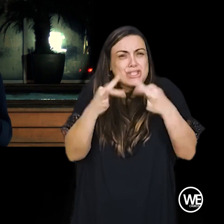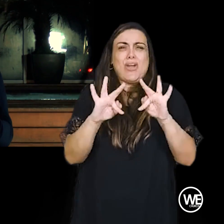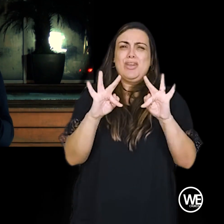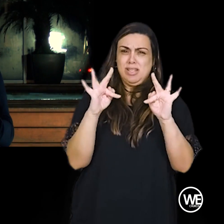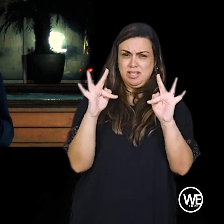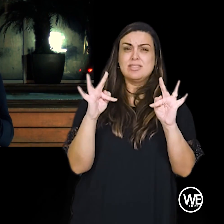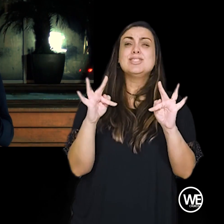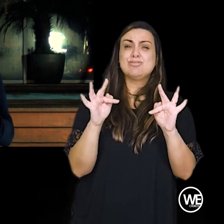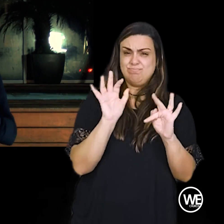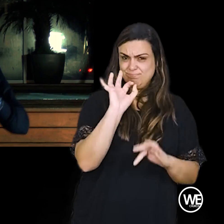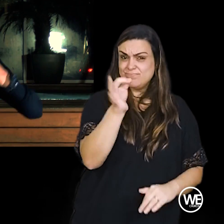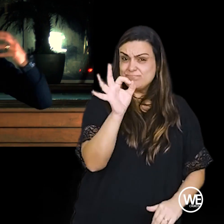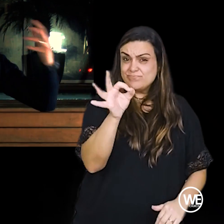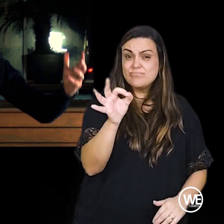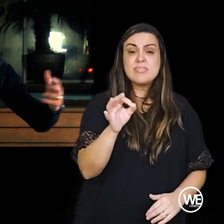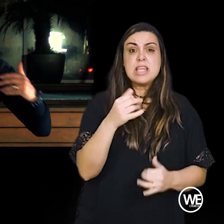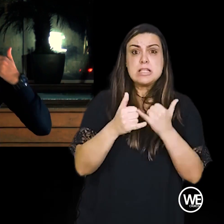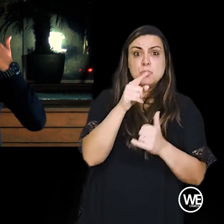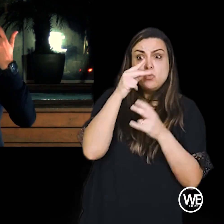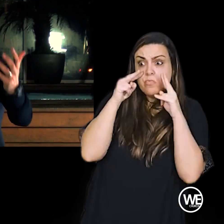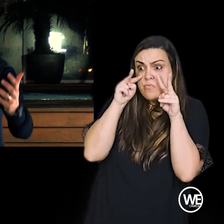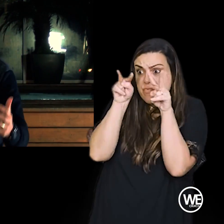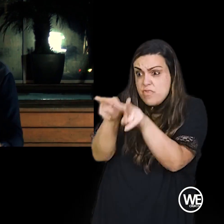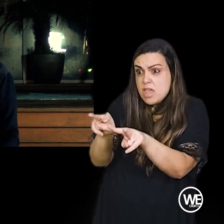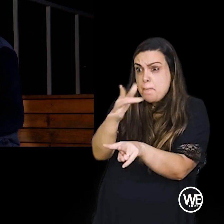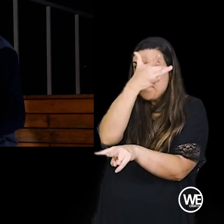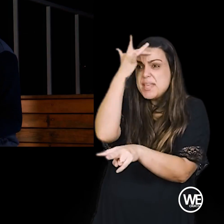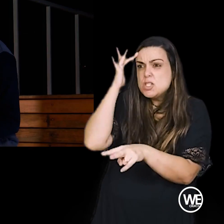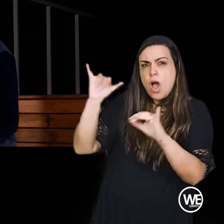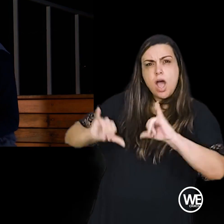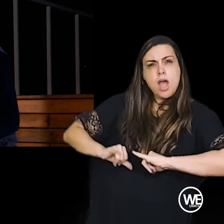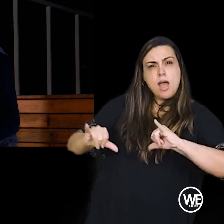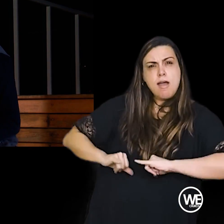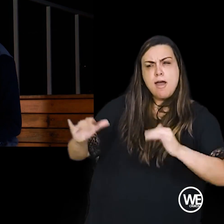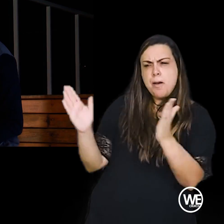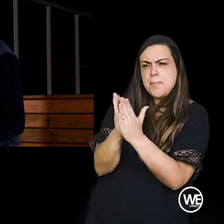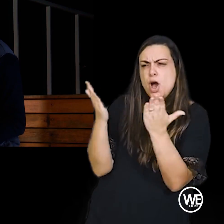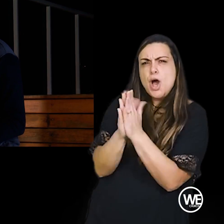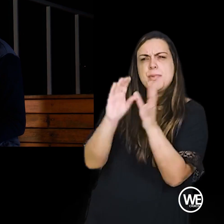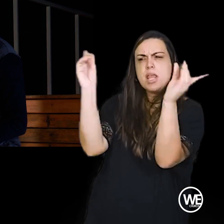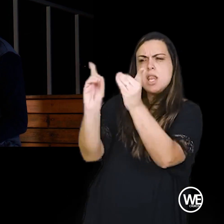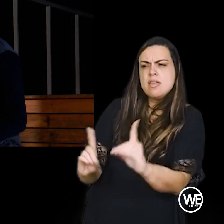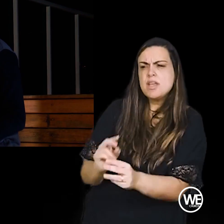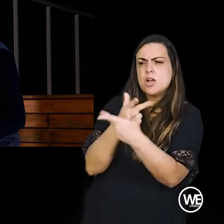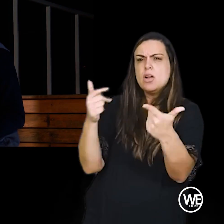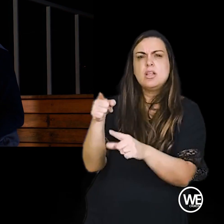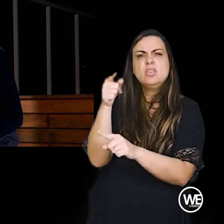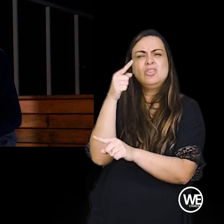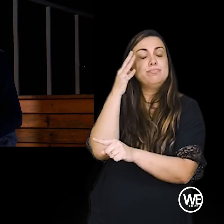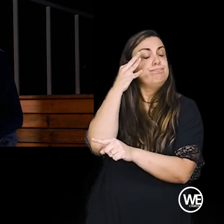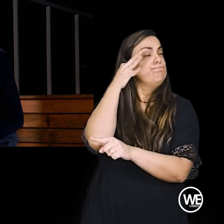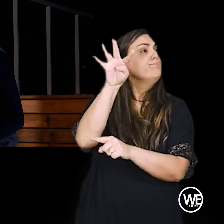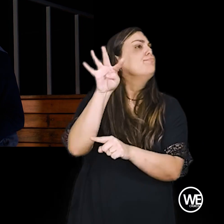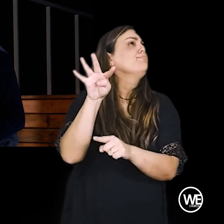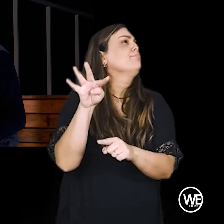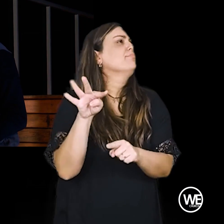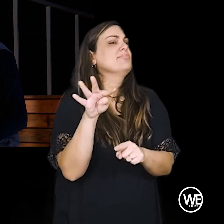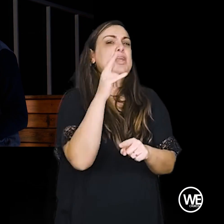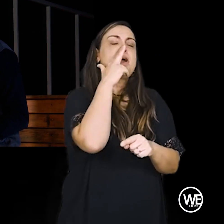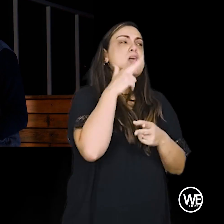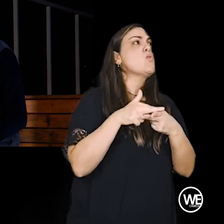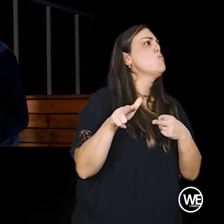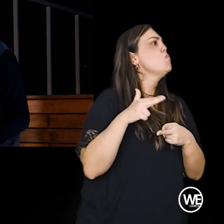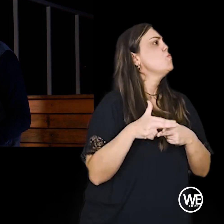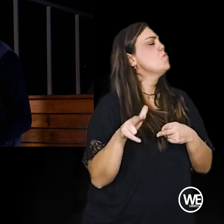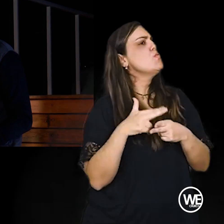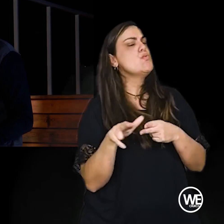é melhor a gente virar as costas e seguir o nosso caminho. Seria muito mais confortável olhar para pessoas bonitas,